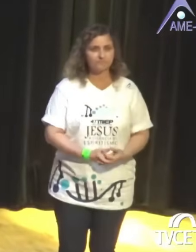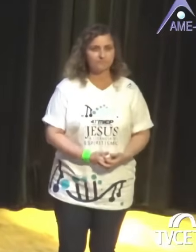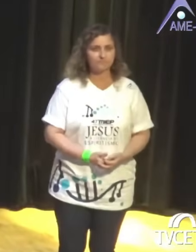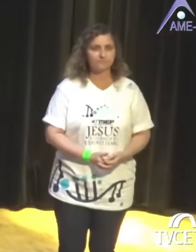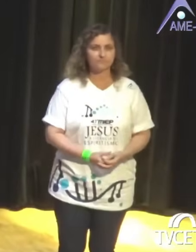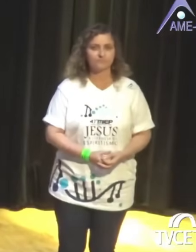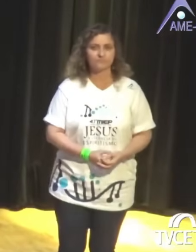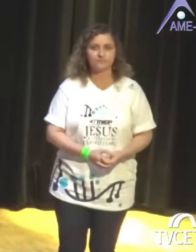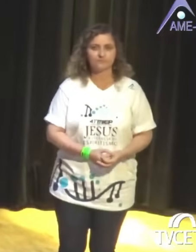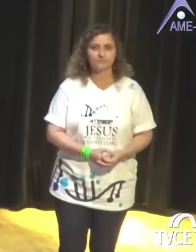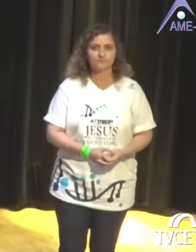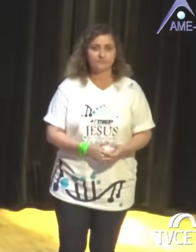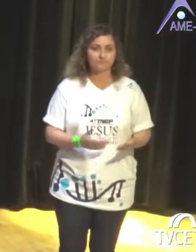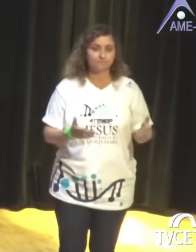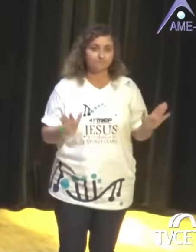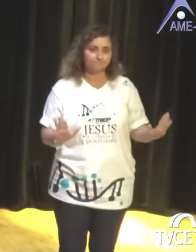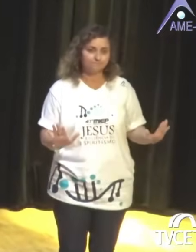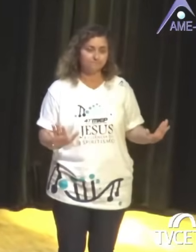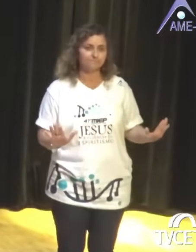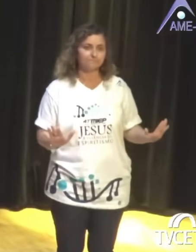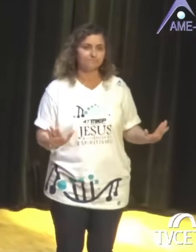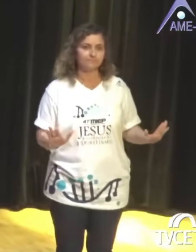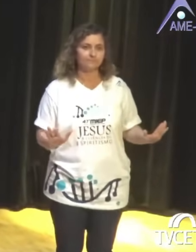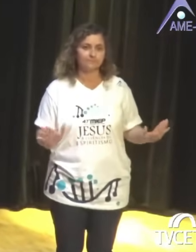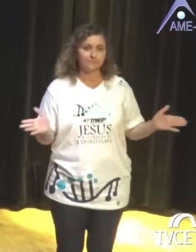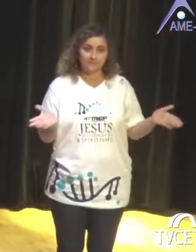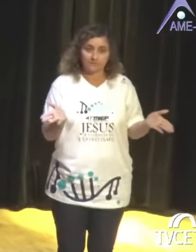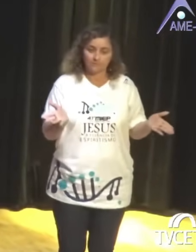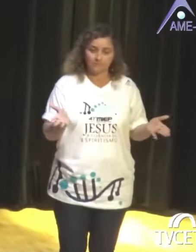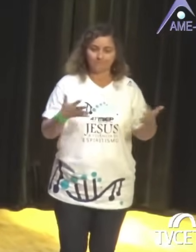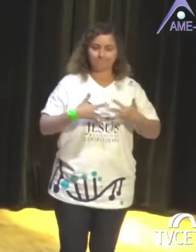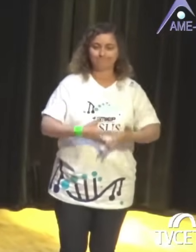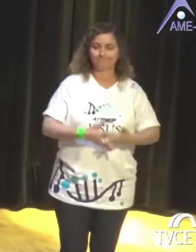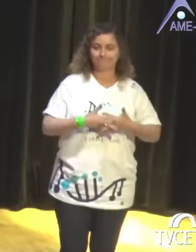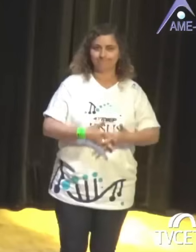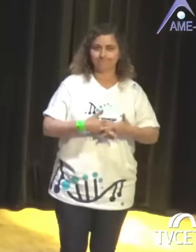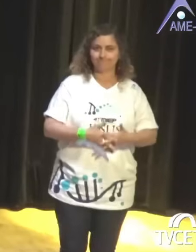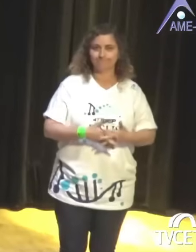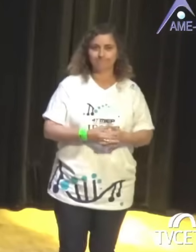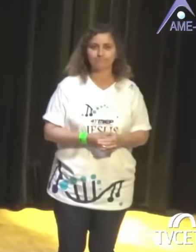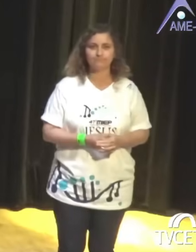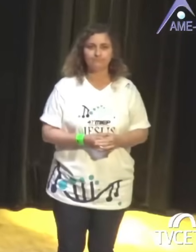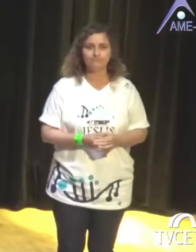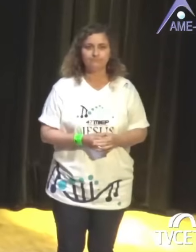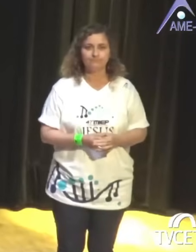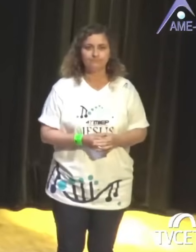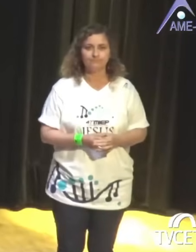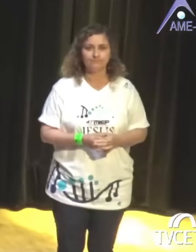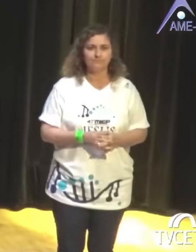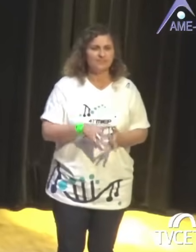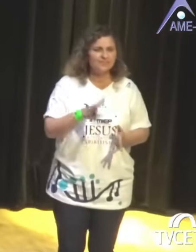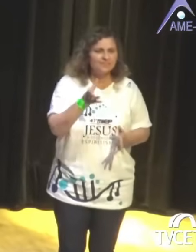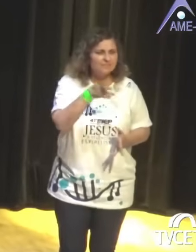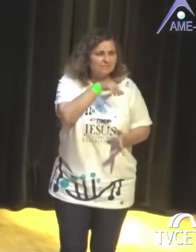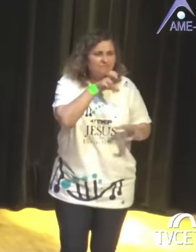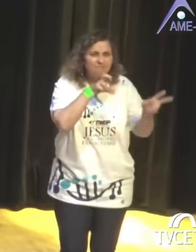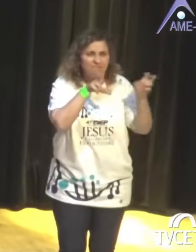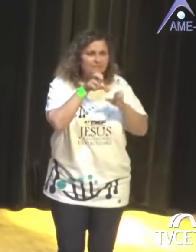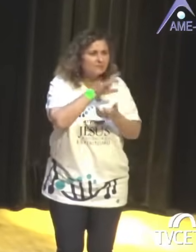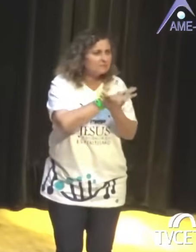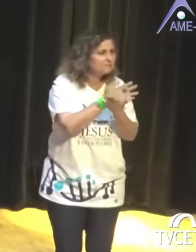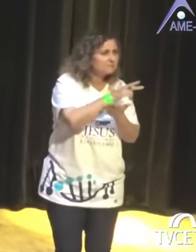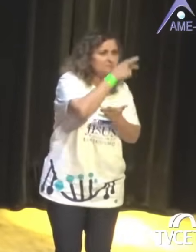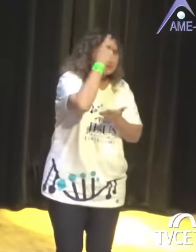nisso então vou e aqui aqui complica eu já tá vendo tem algumas pessoas que já estão querendo deixar de ser